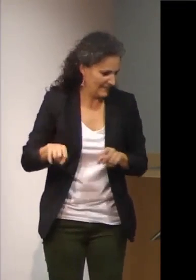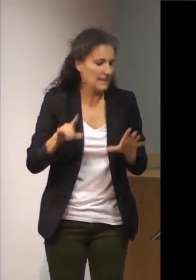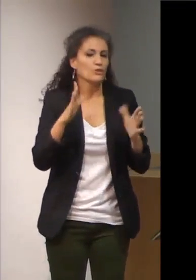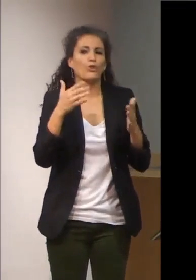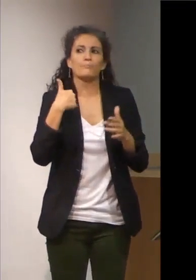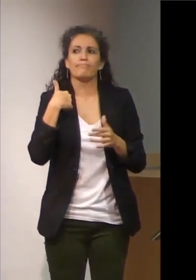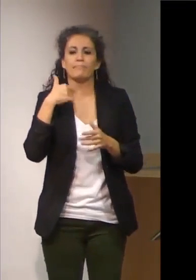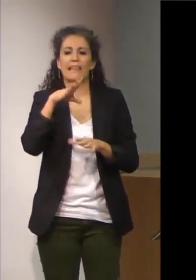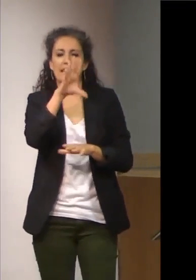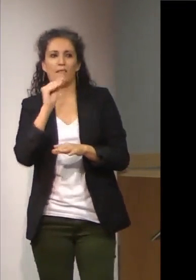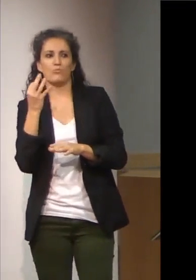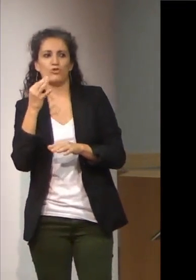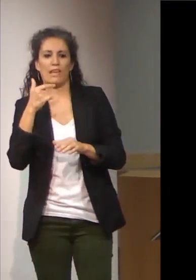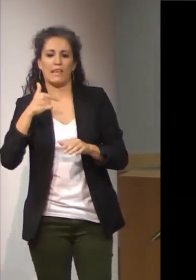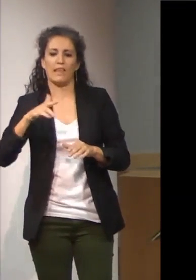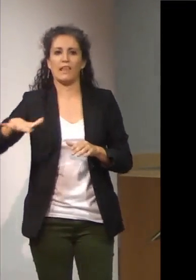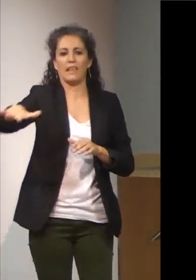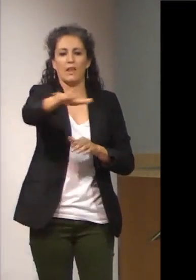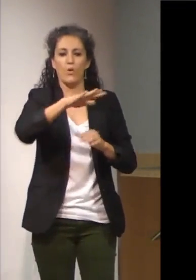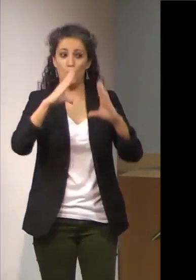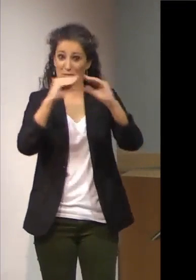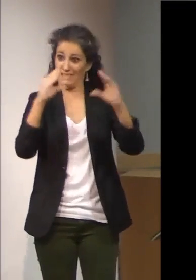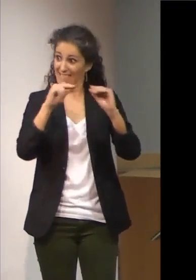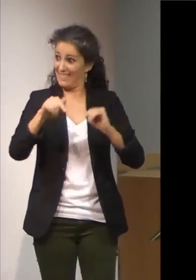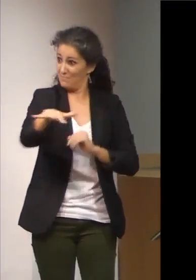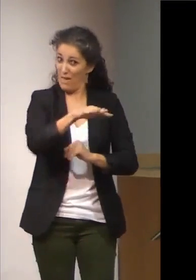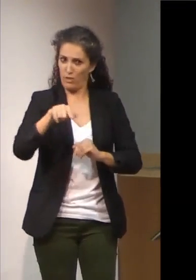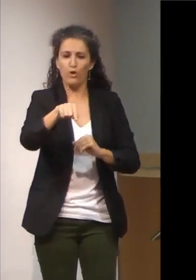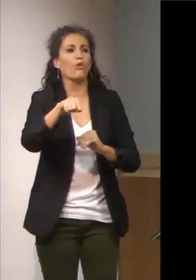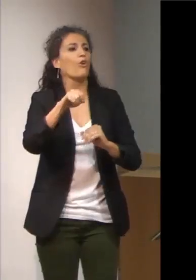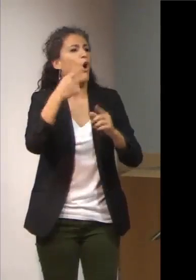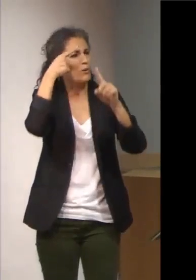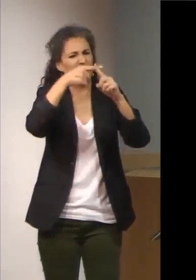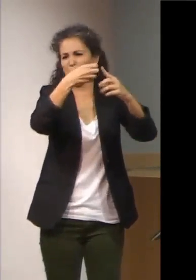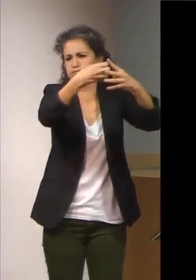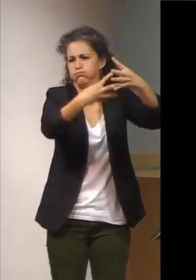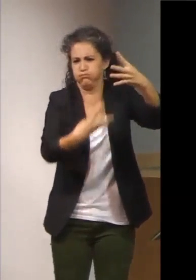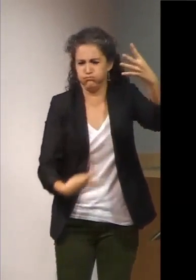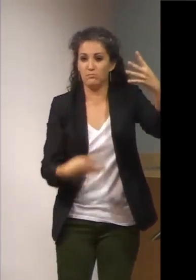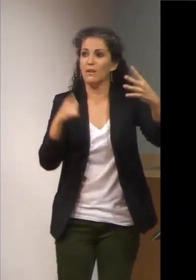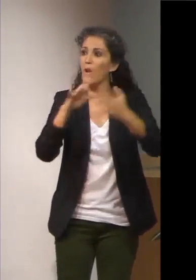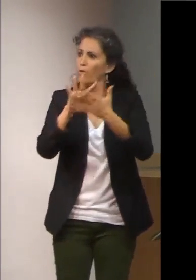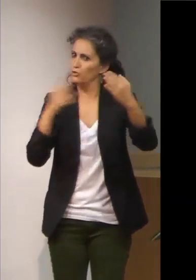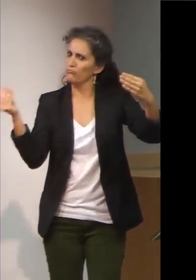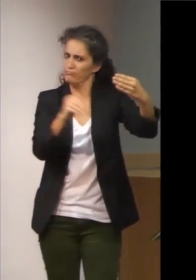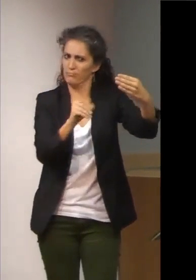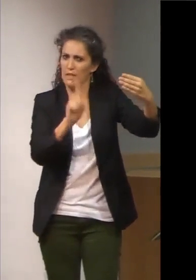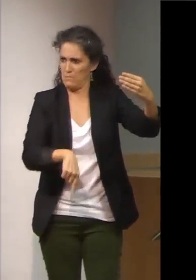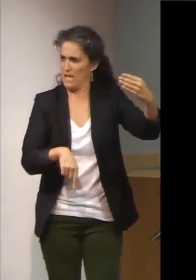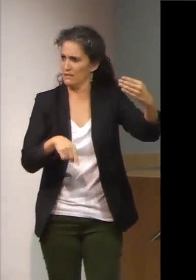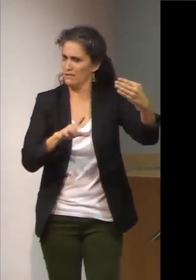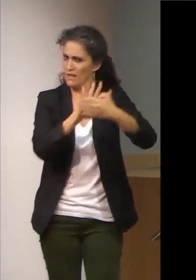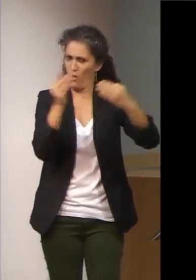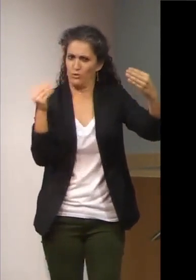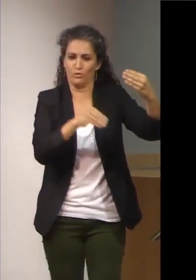el ámbito de la investigación Y eso nos hace entender que la universidad es